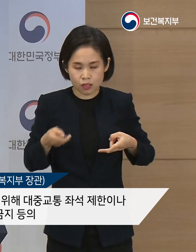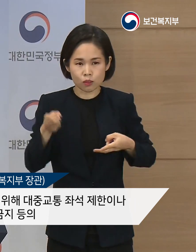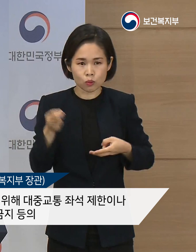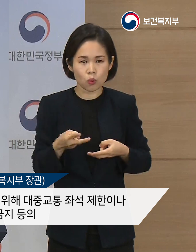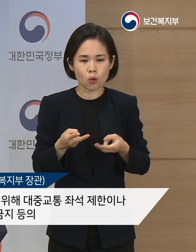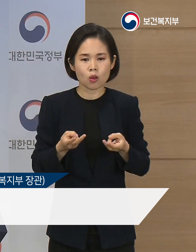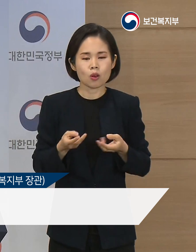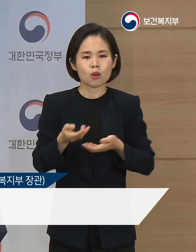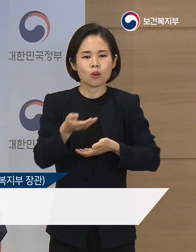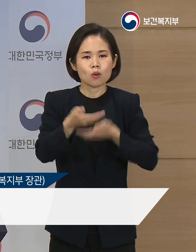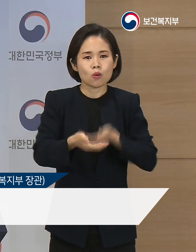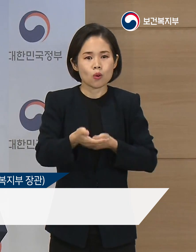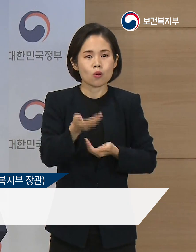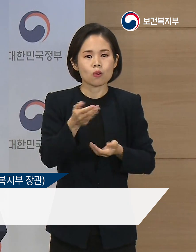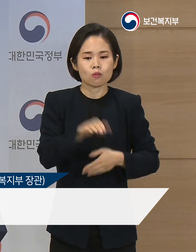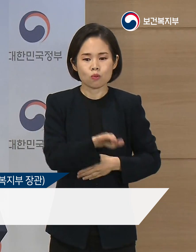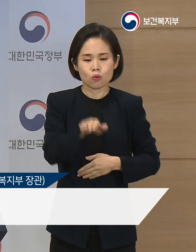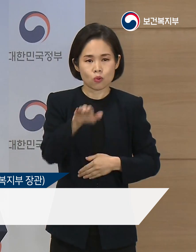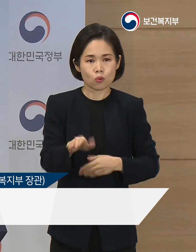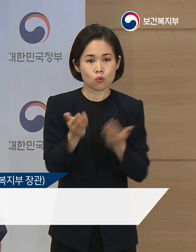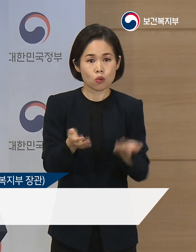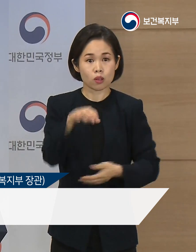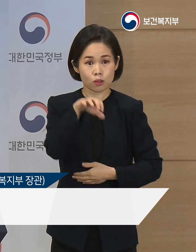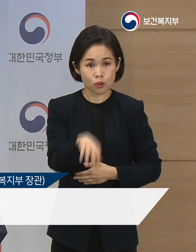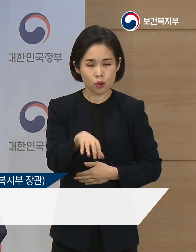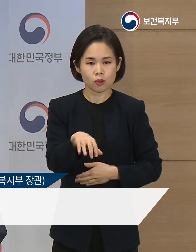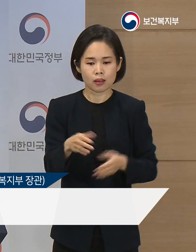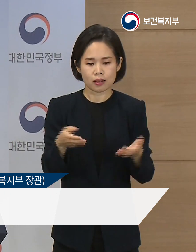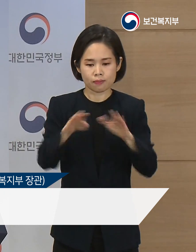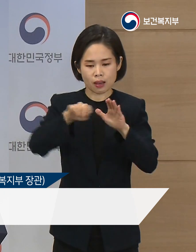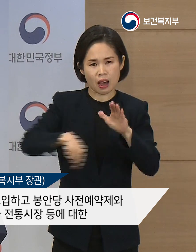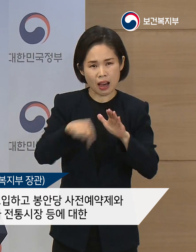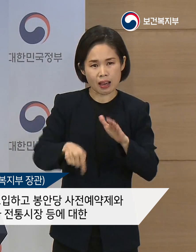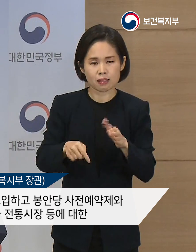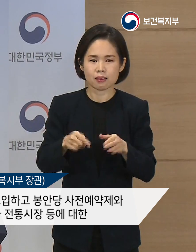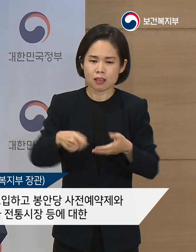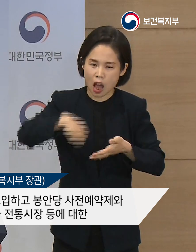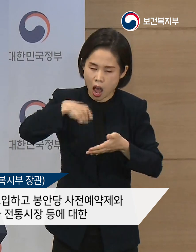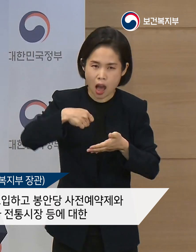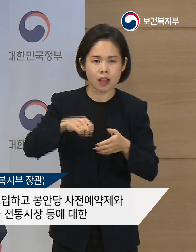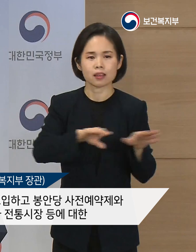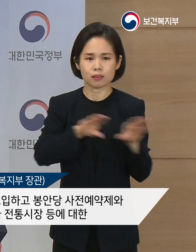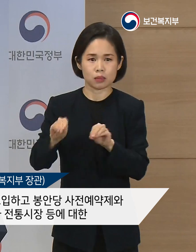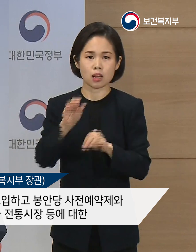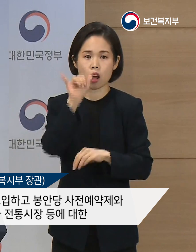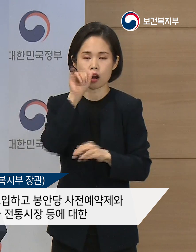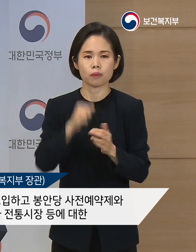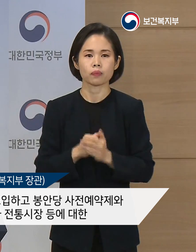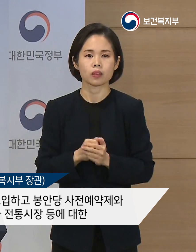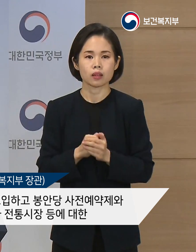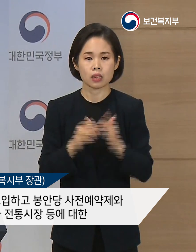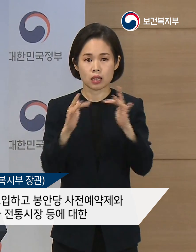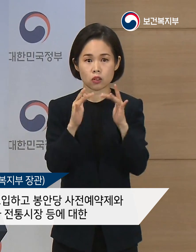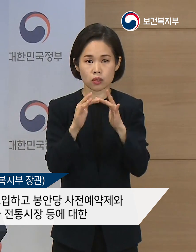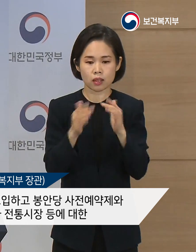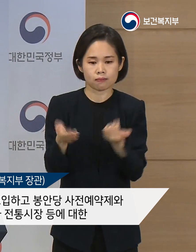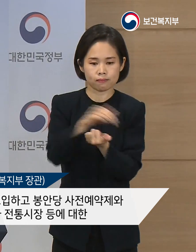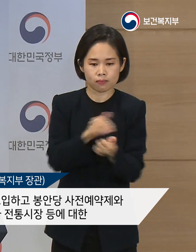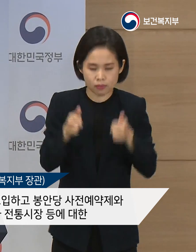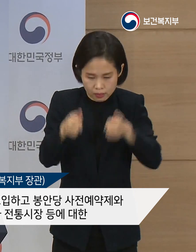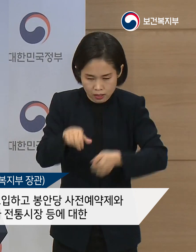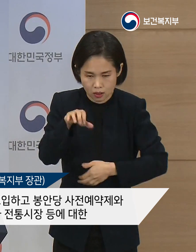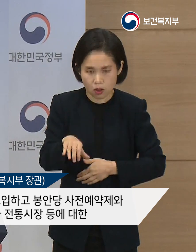착석 금지 등의 방역 조치를 시행하였습니다. 온라인 성묘와 벌초 대행 서비스 등을